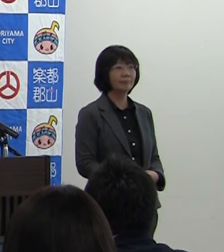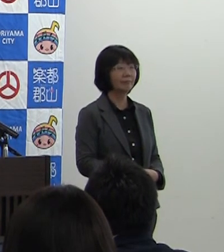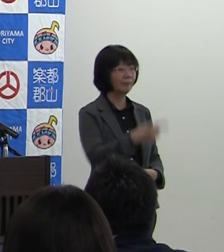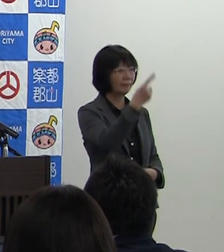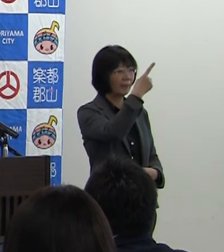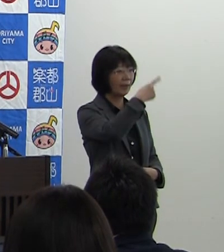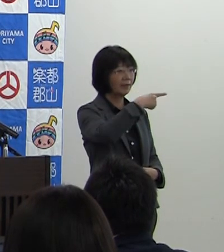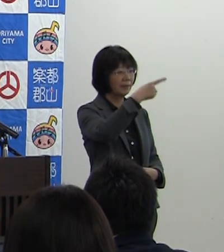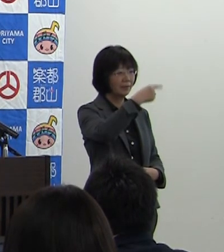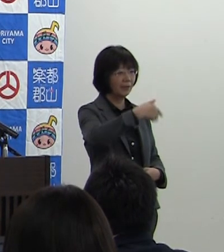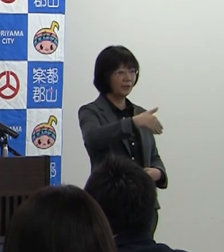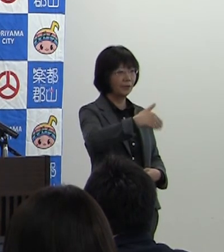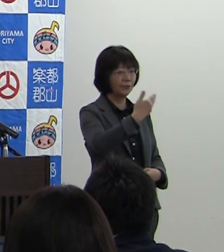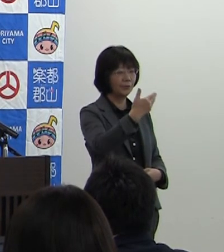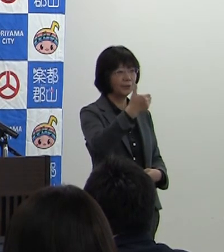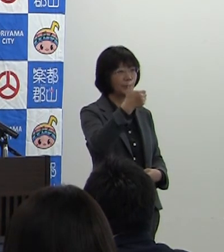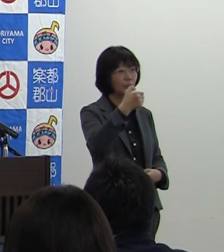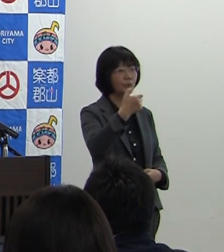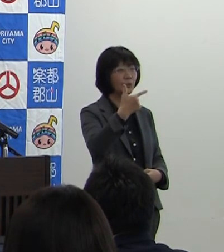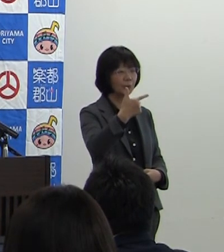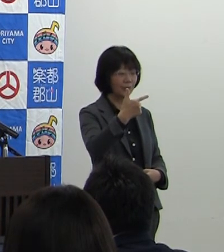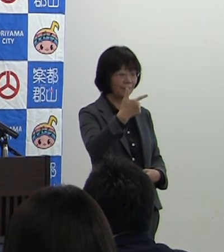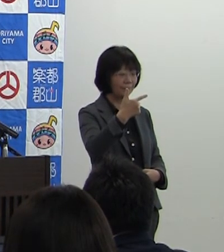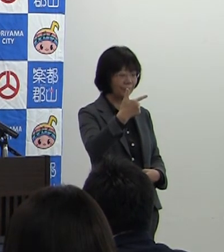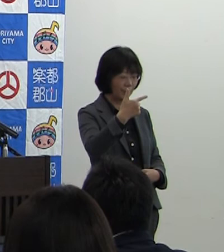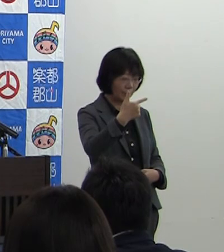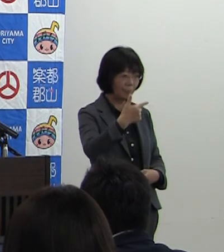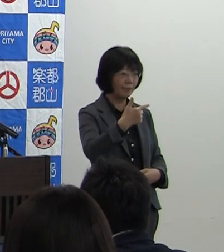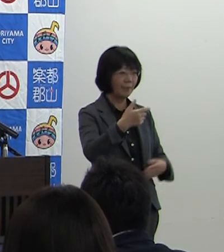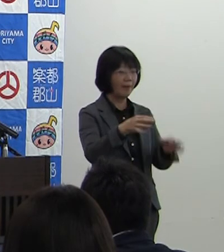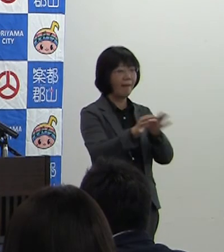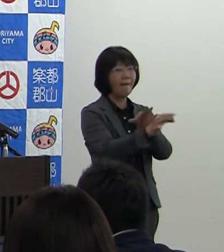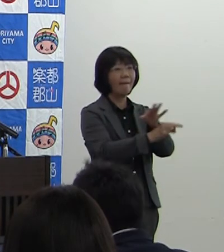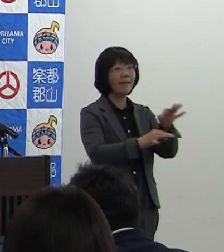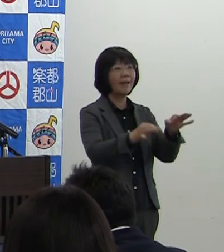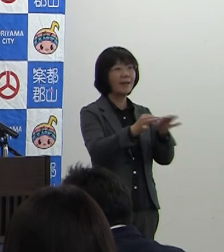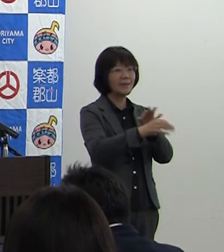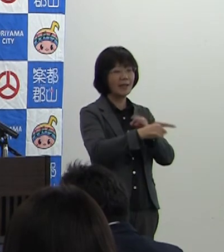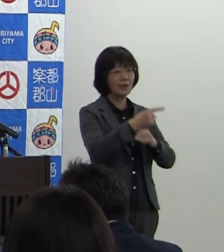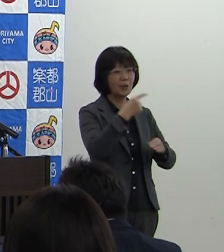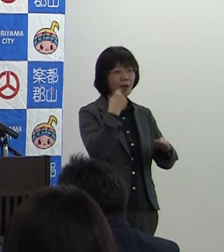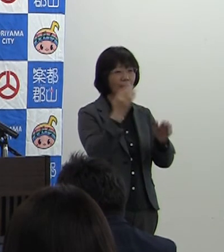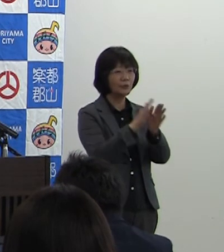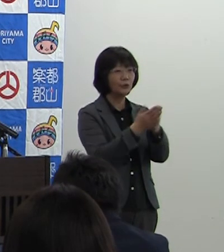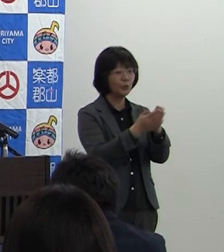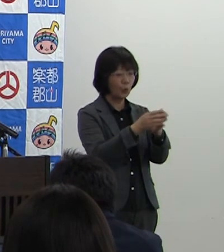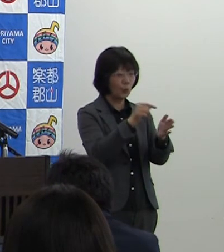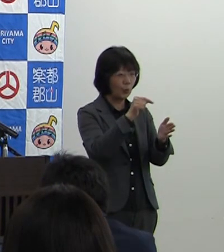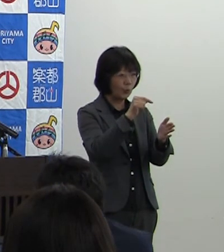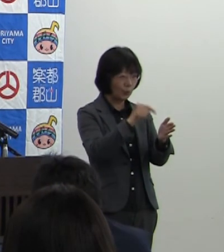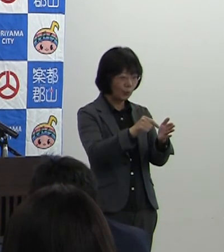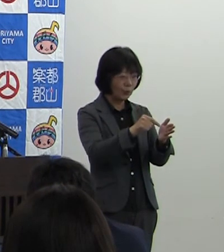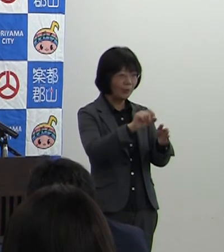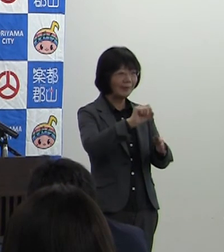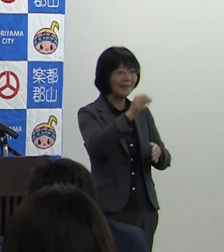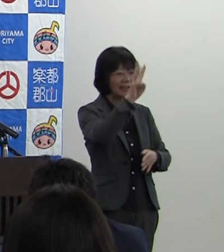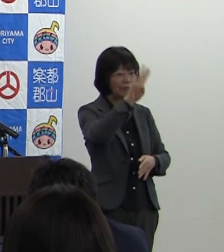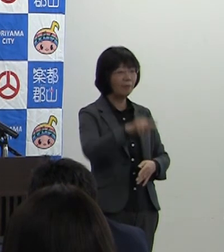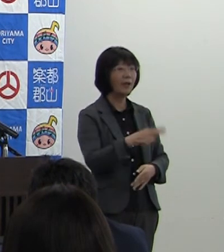1956年の昭和31年の経済白書がキーワードがもはや戦後ではない